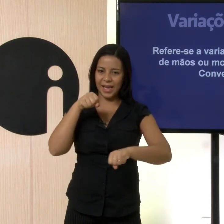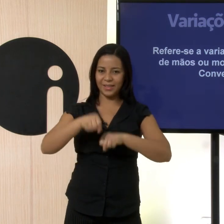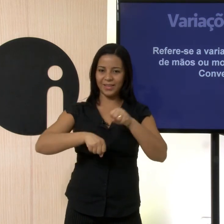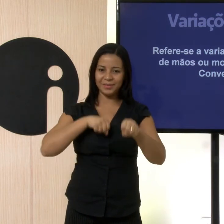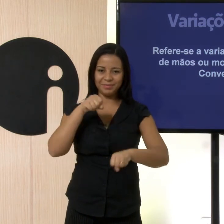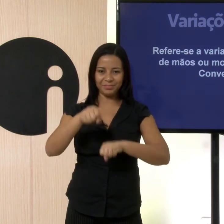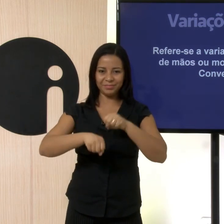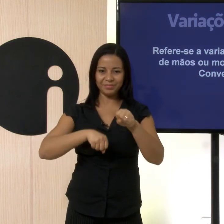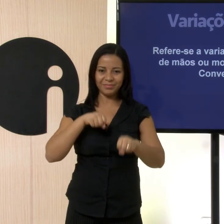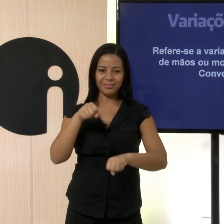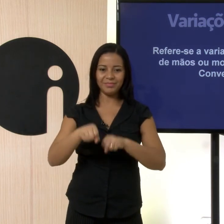bicicleta,